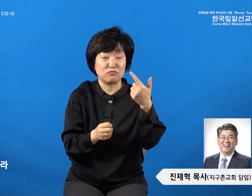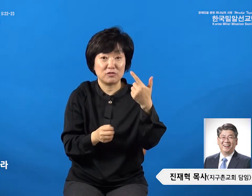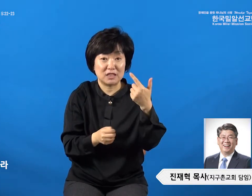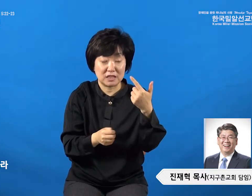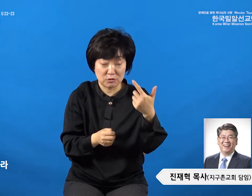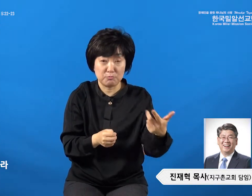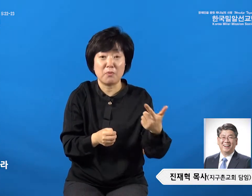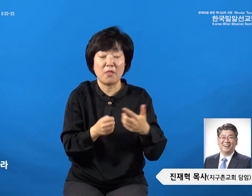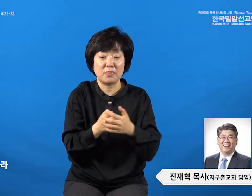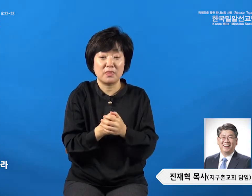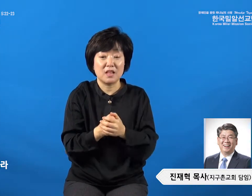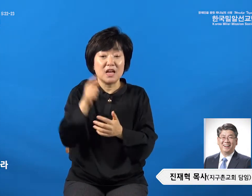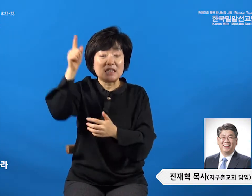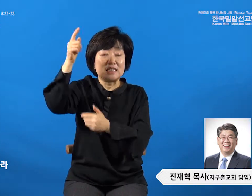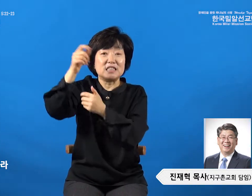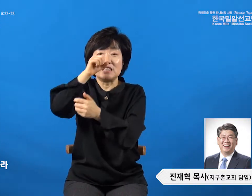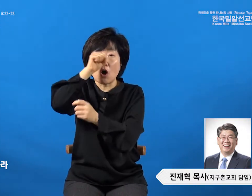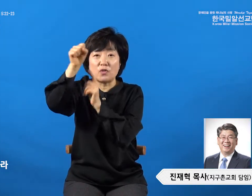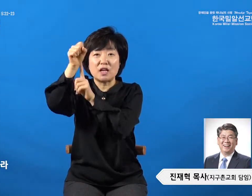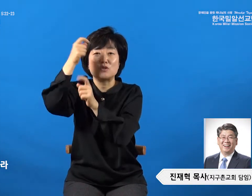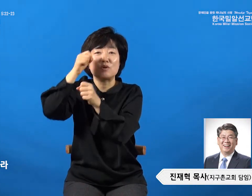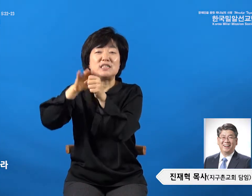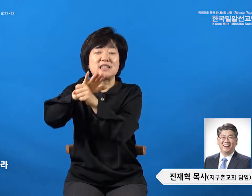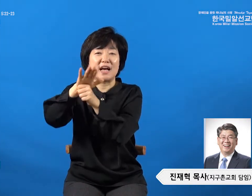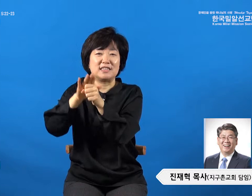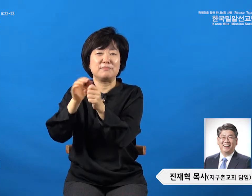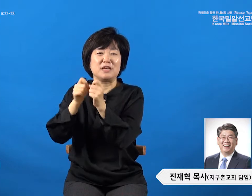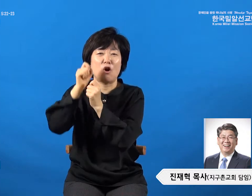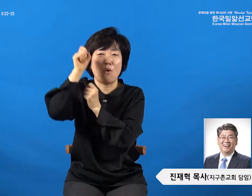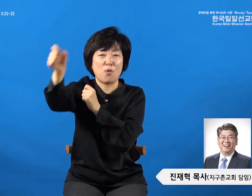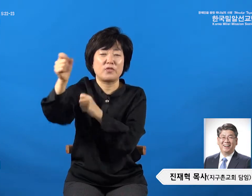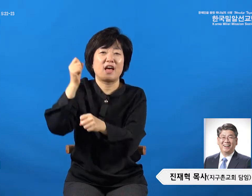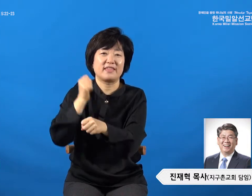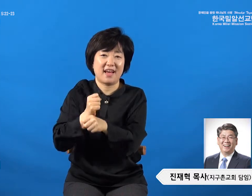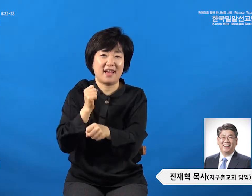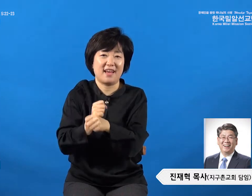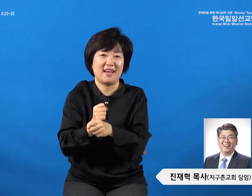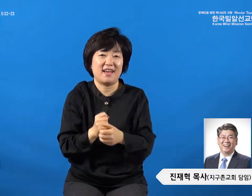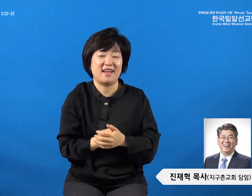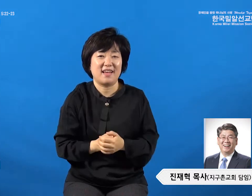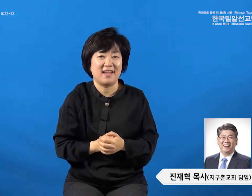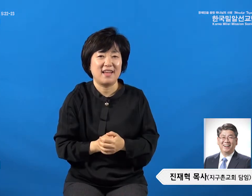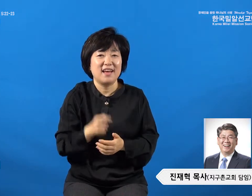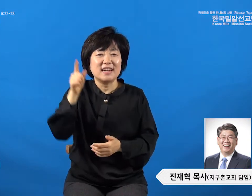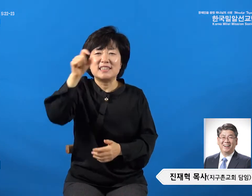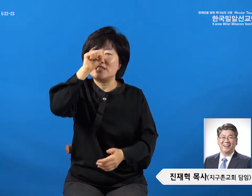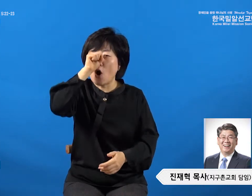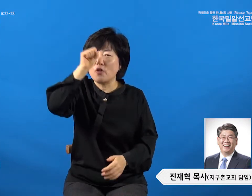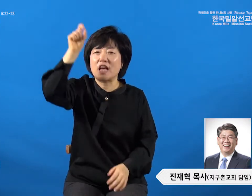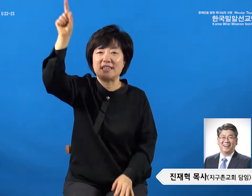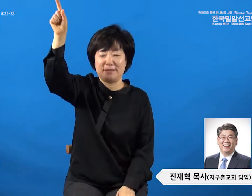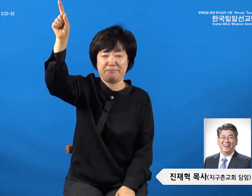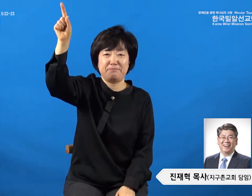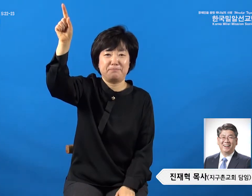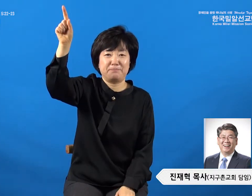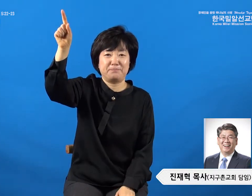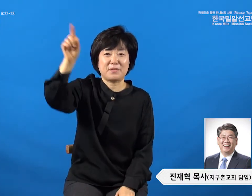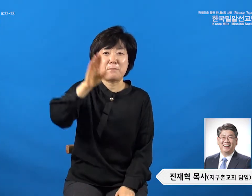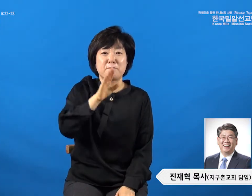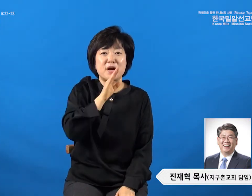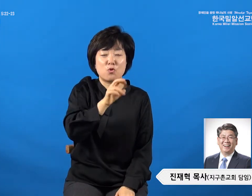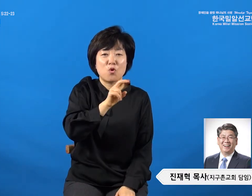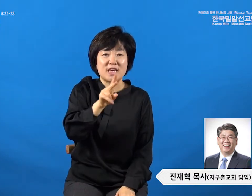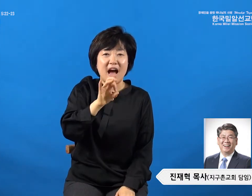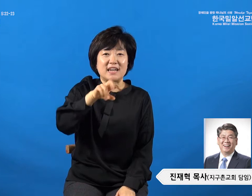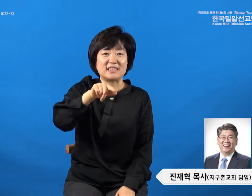여호와께 감사하라 그는 선하시며 그의 인자하심이 영원함이로다. 그 선하심이